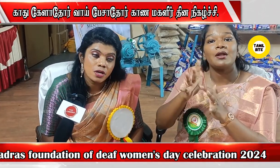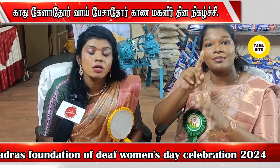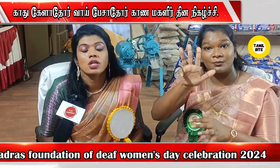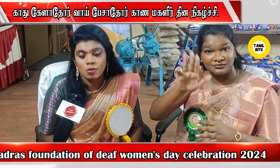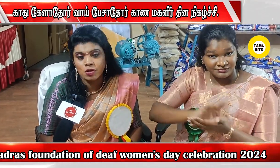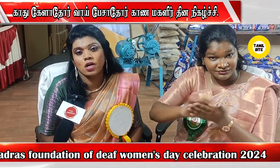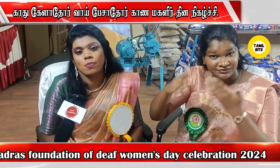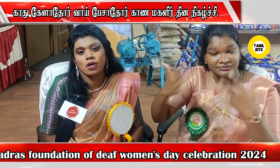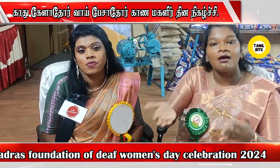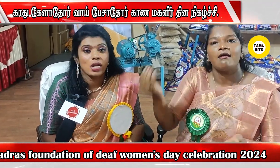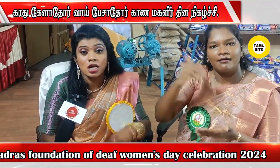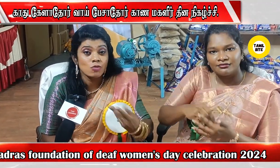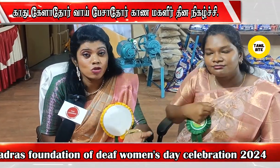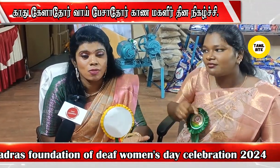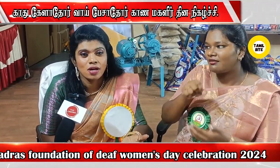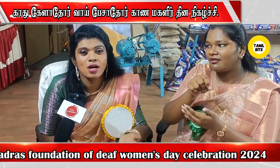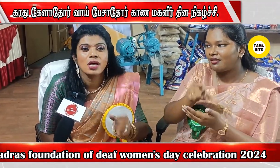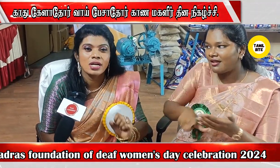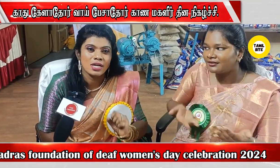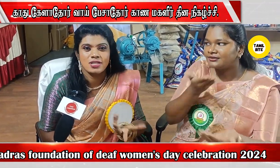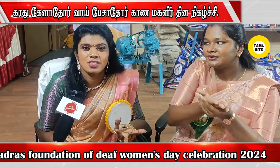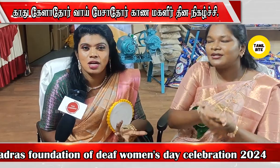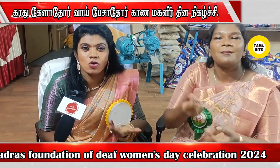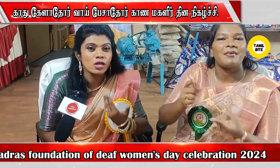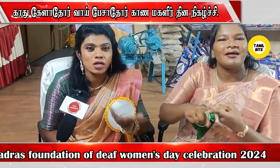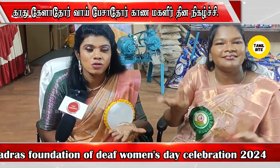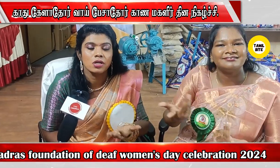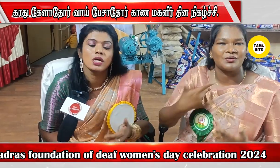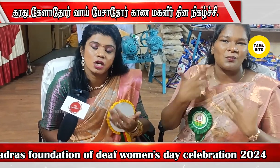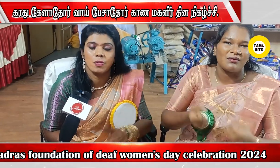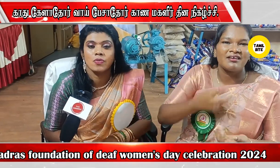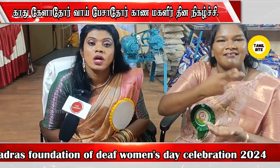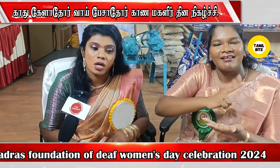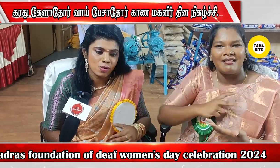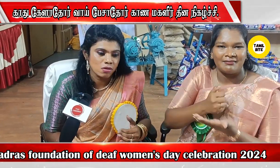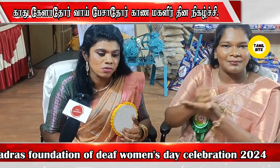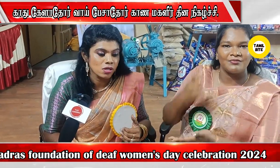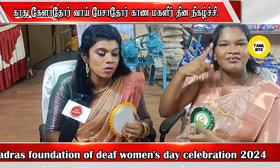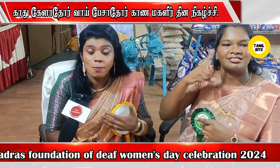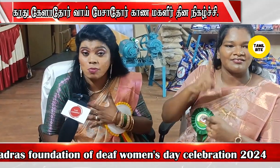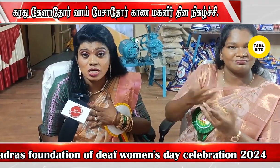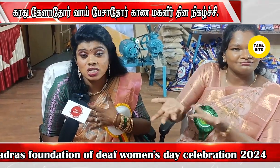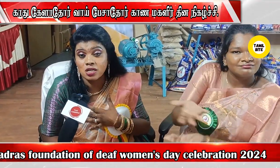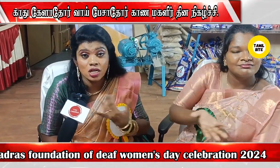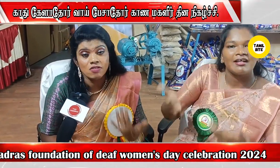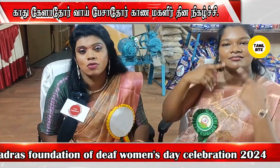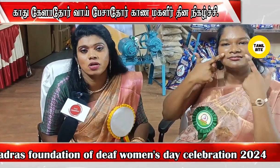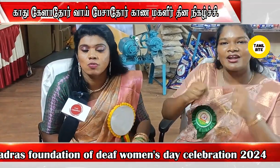ni. Terima kasih kak peram. Kadang kita malah. Inat kor kita kerja kak peram. Nama mihat ni ni kayu berakurar. Mihat